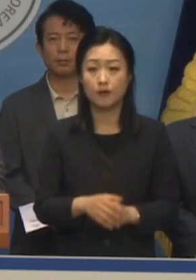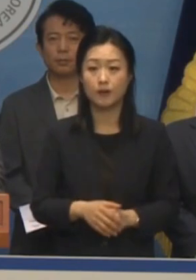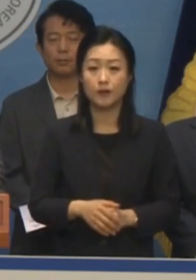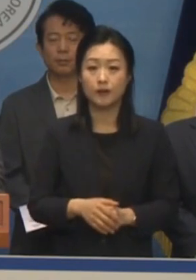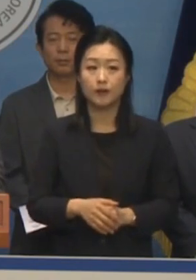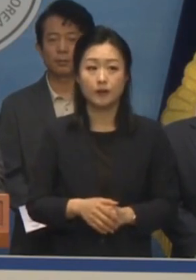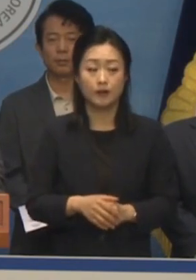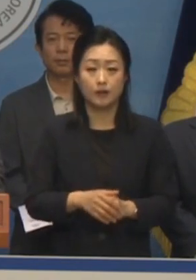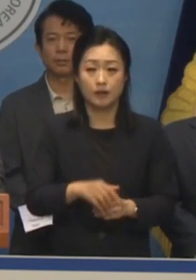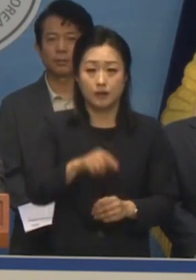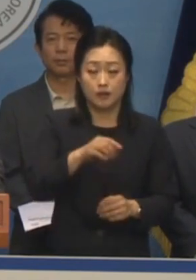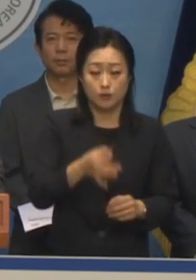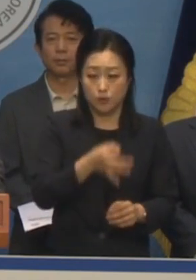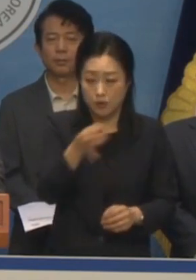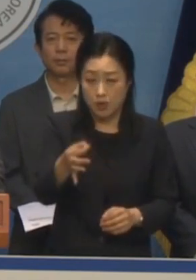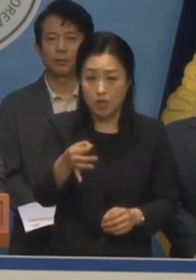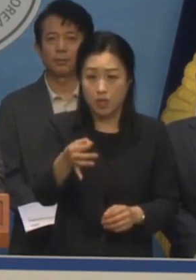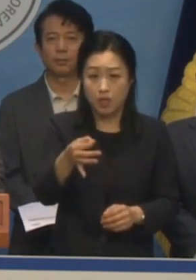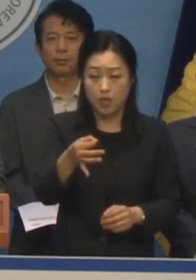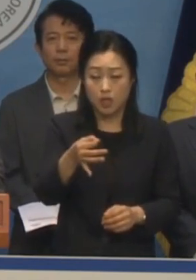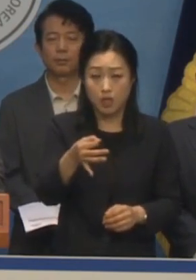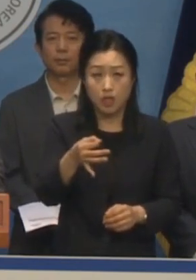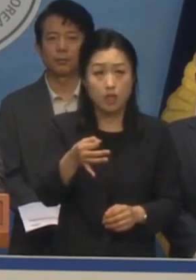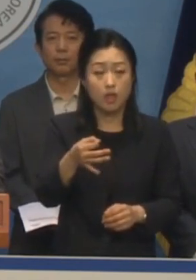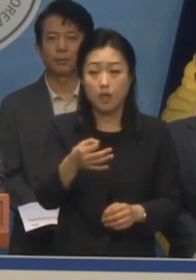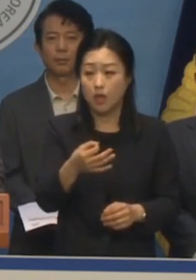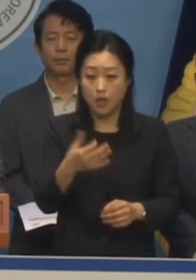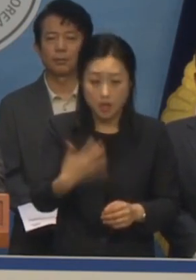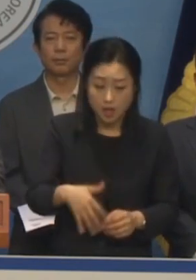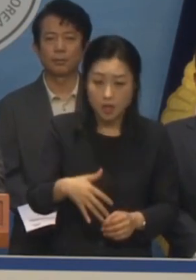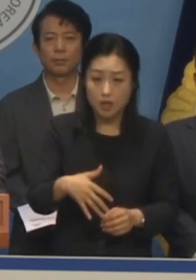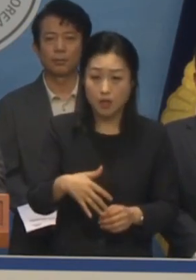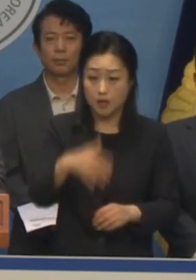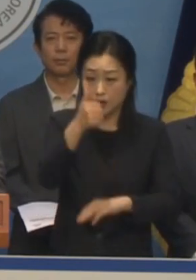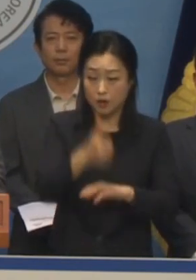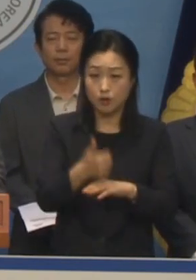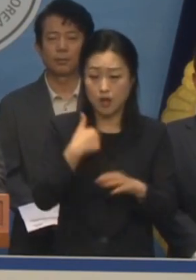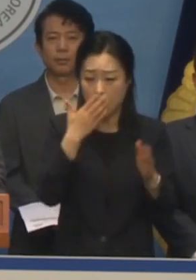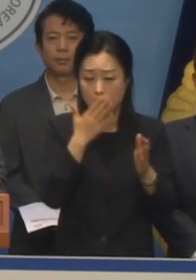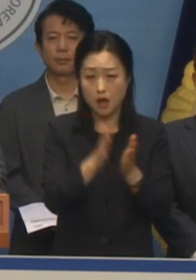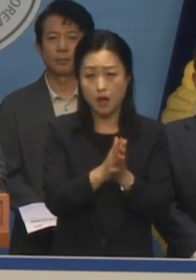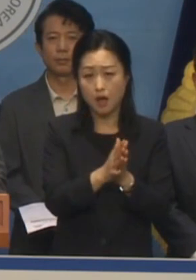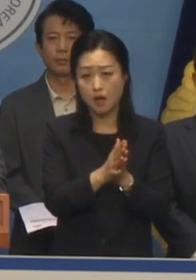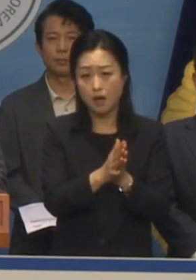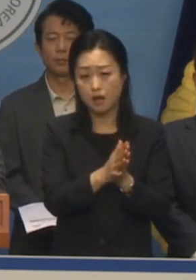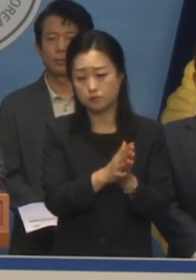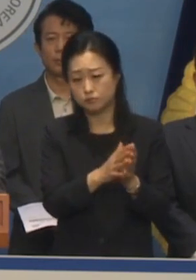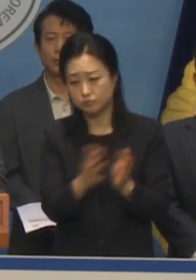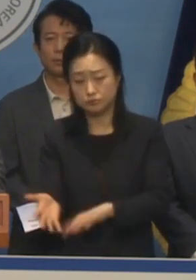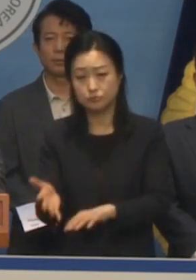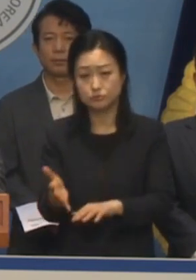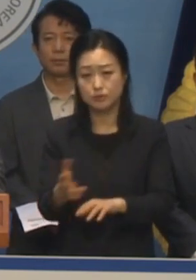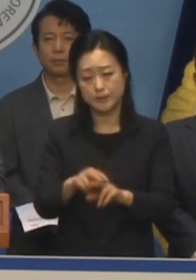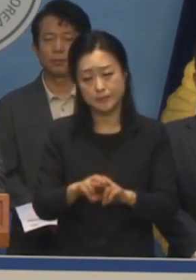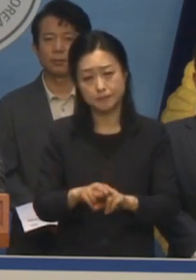조만간 결제대금 지급 능력의 한계에 도달해 결국 연쇄부도가 날 것이라는 소문이 돌고